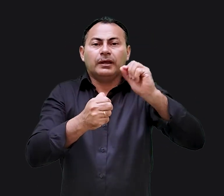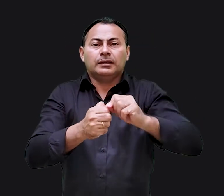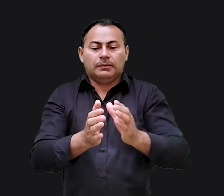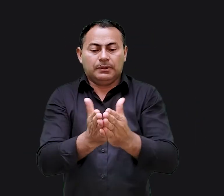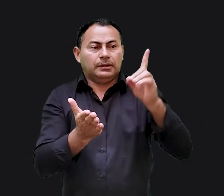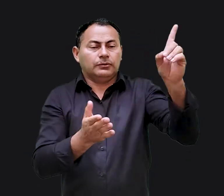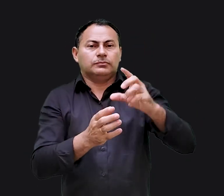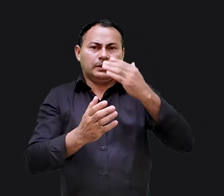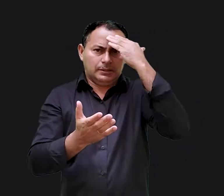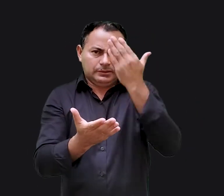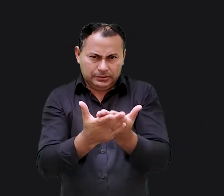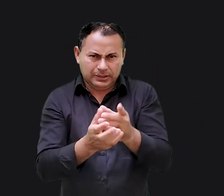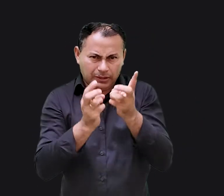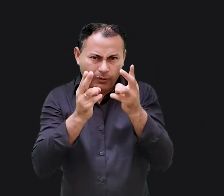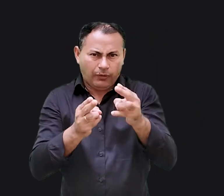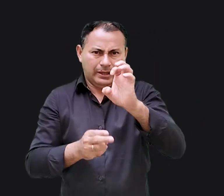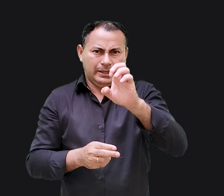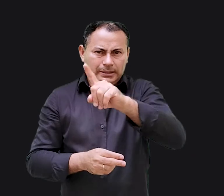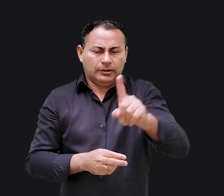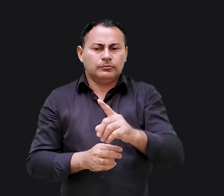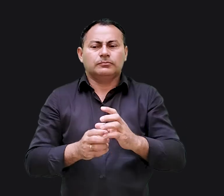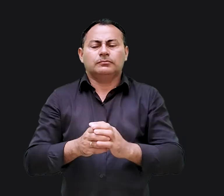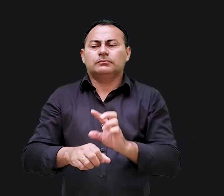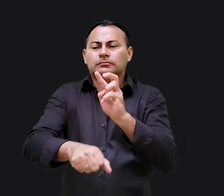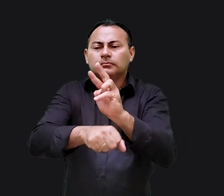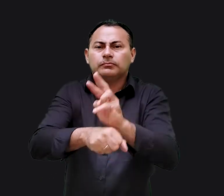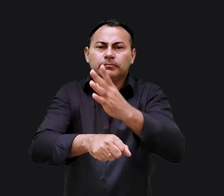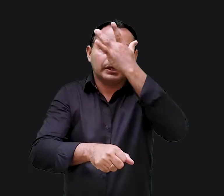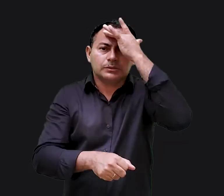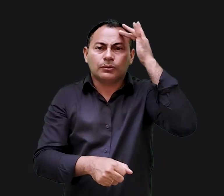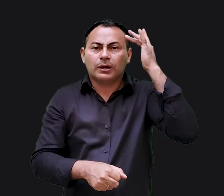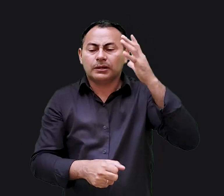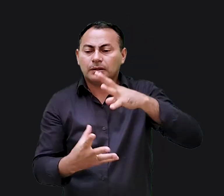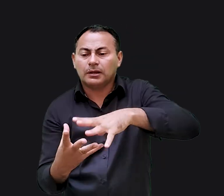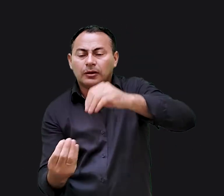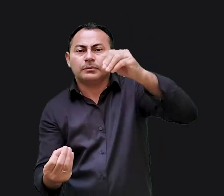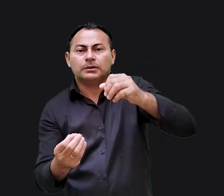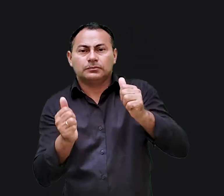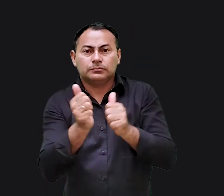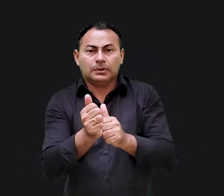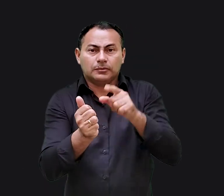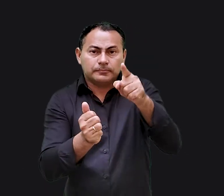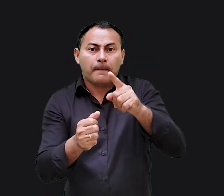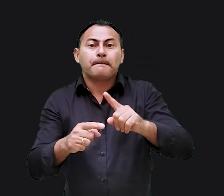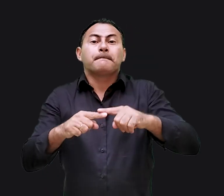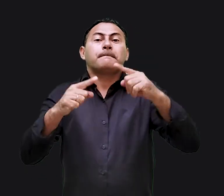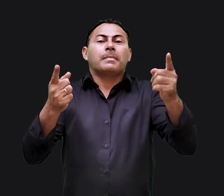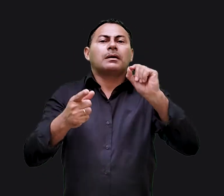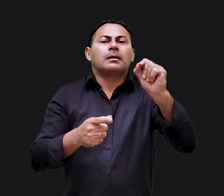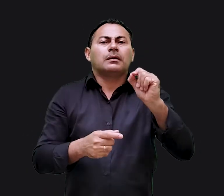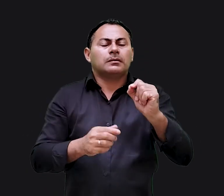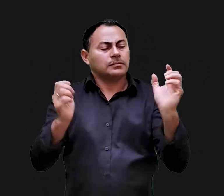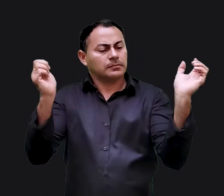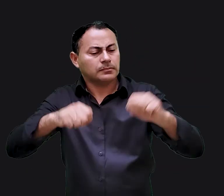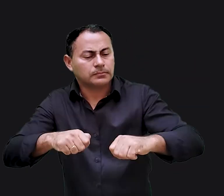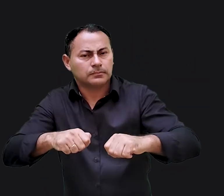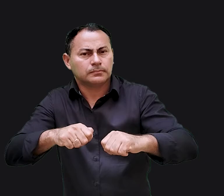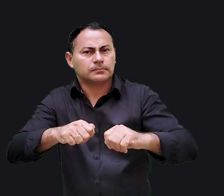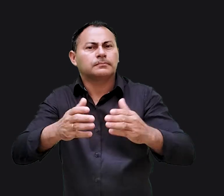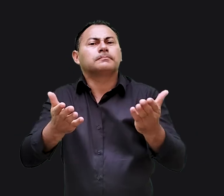Ezequiel, se posicionar como sentinela das almas daqueles que estão ao seu redor. Mas quem está capacitado para